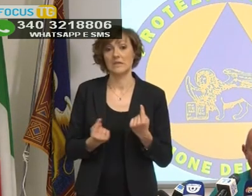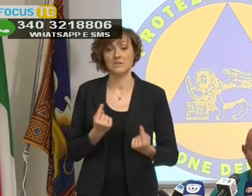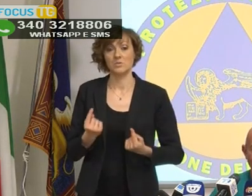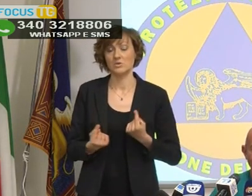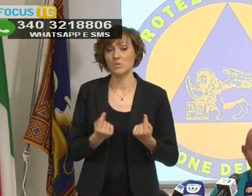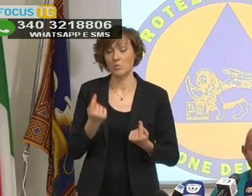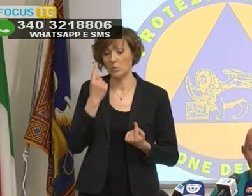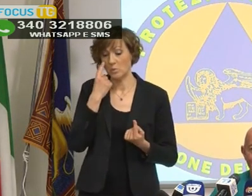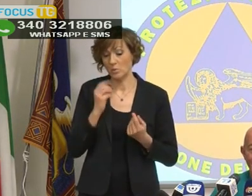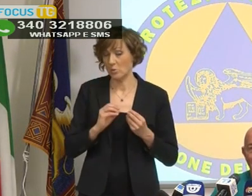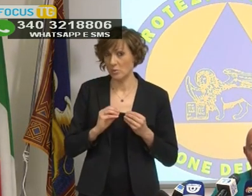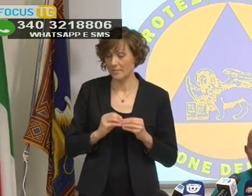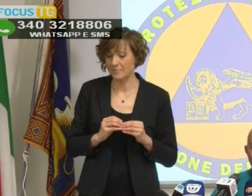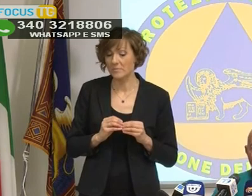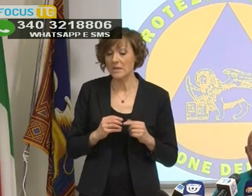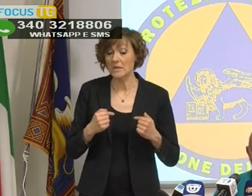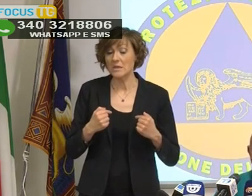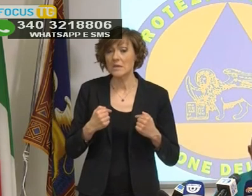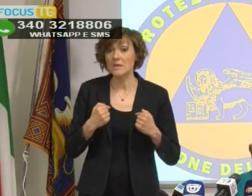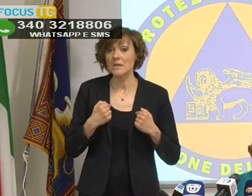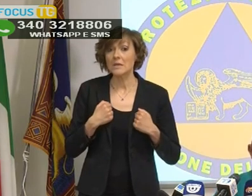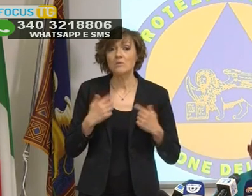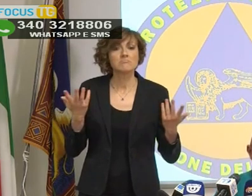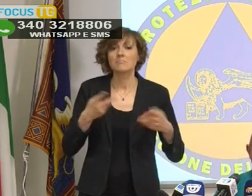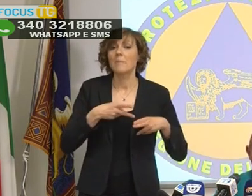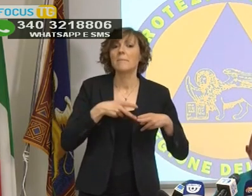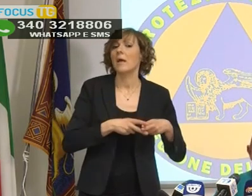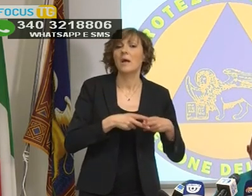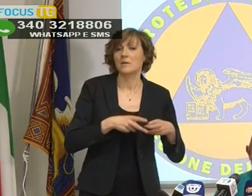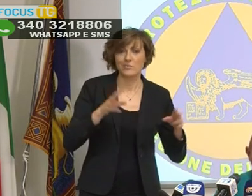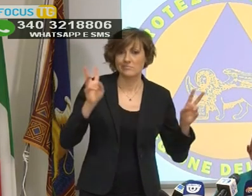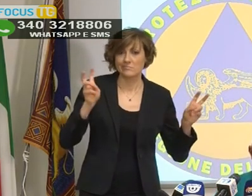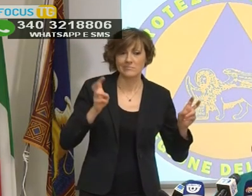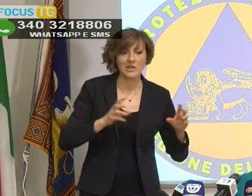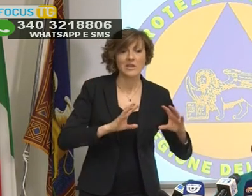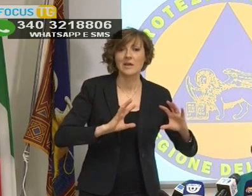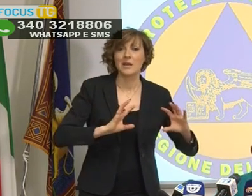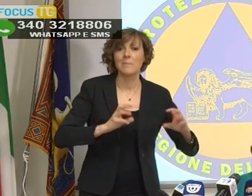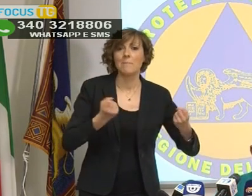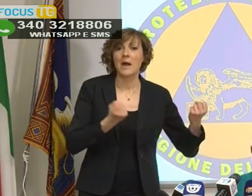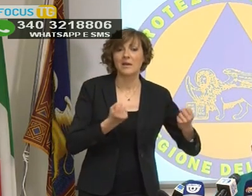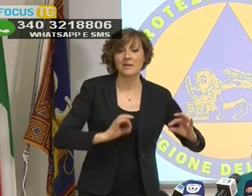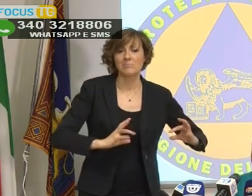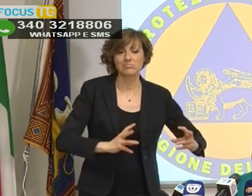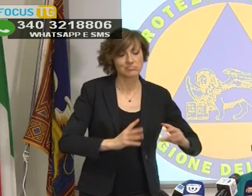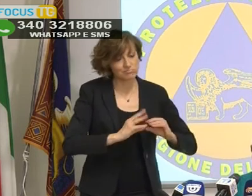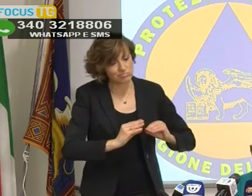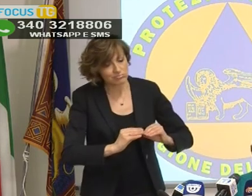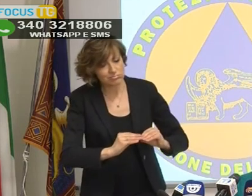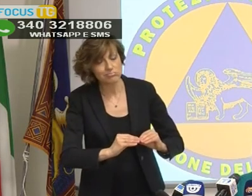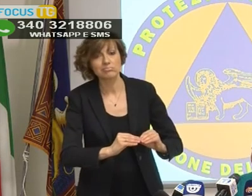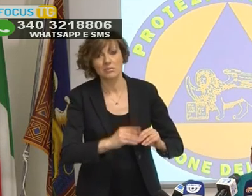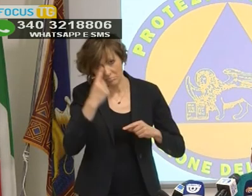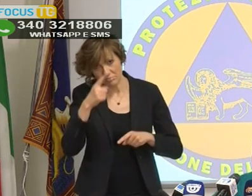questione, io rappresento il meccanico che mette a posto le gomme, lo dà alla macchina che deve